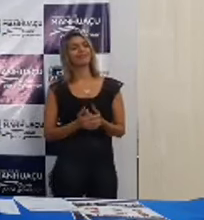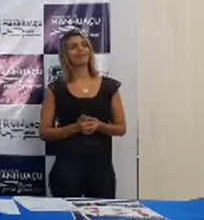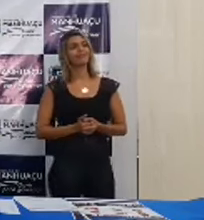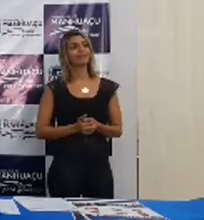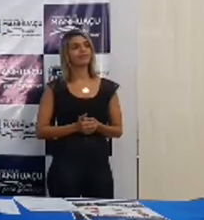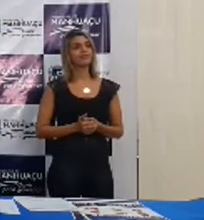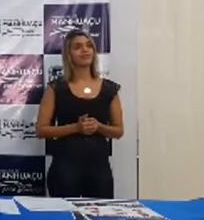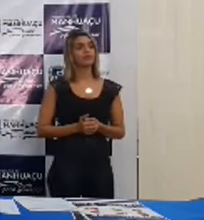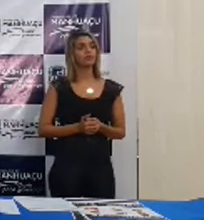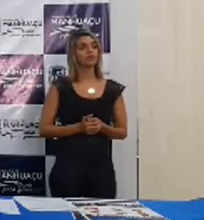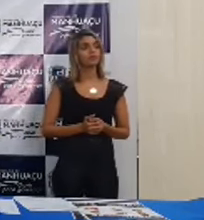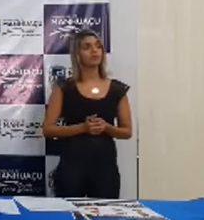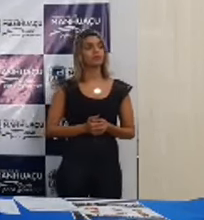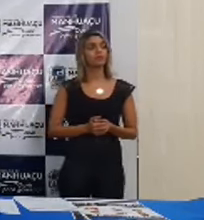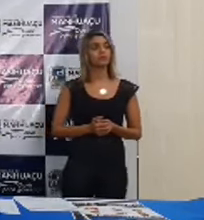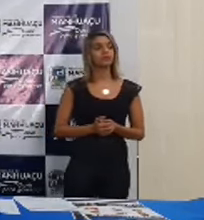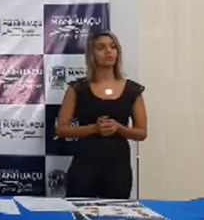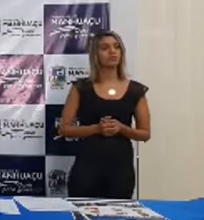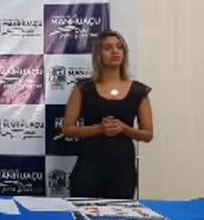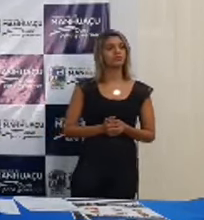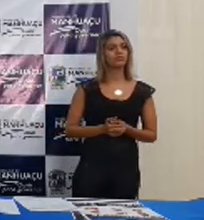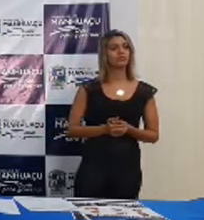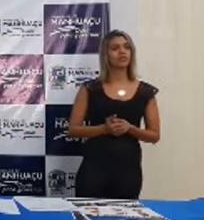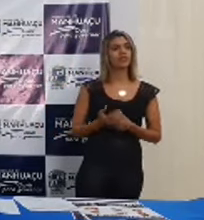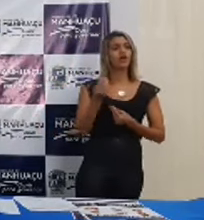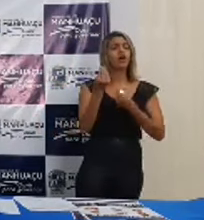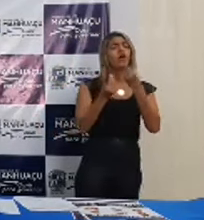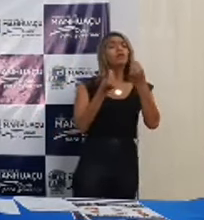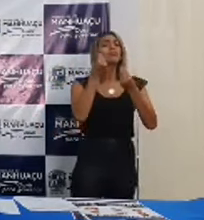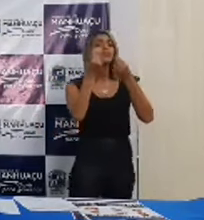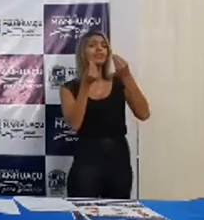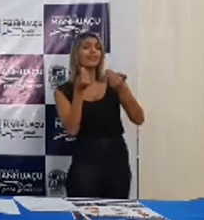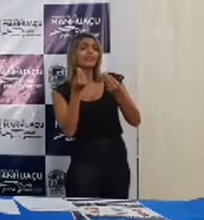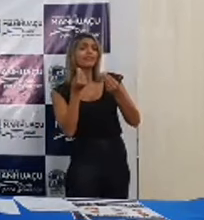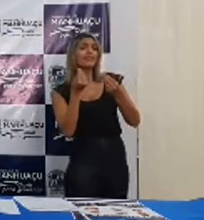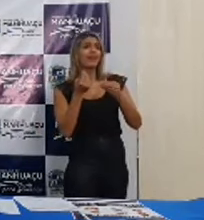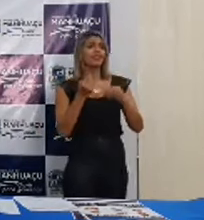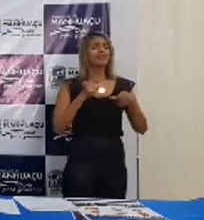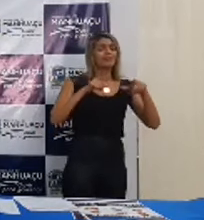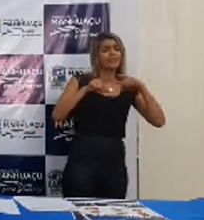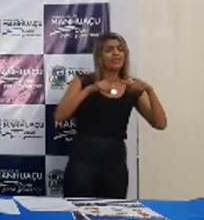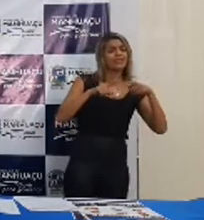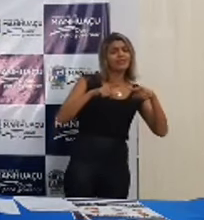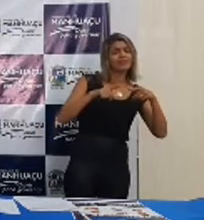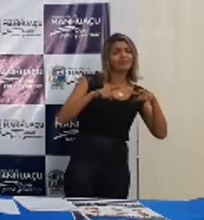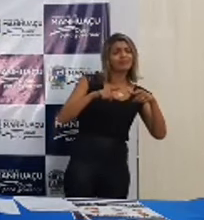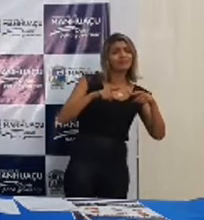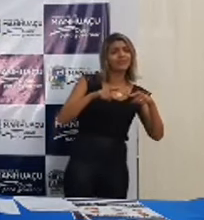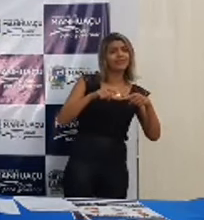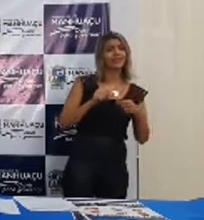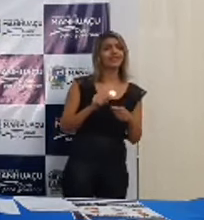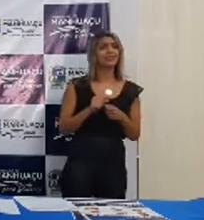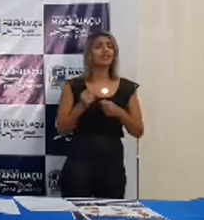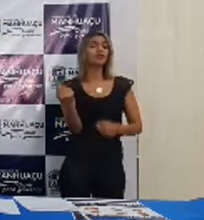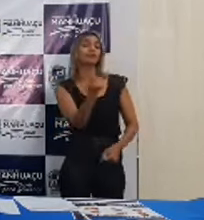demoraram 4 meses para descobrir que teremos que conviver com o vírus? A questão do convívio com o